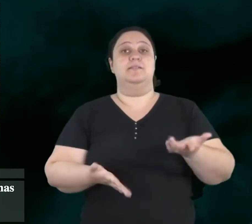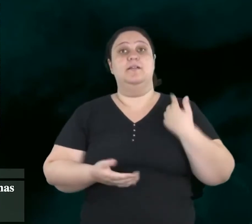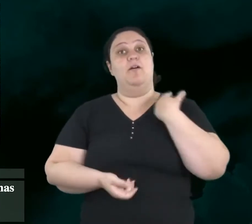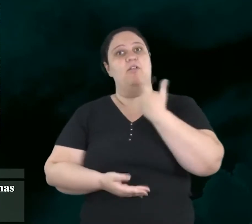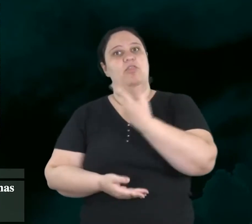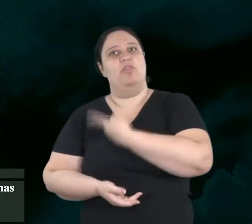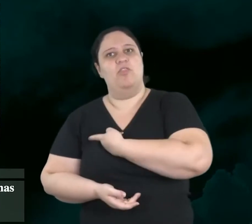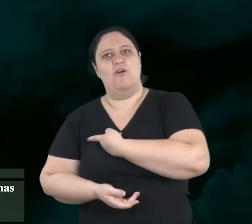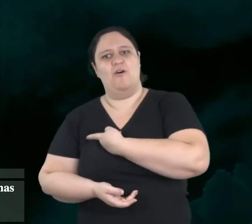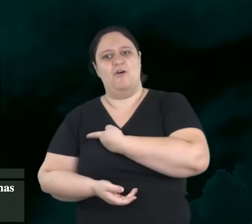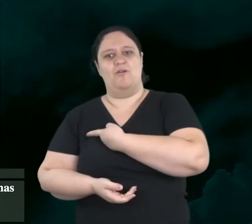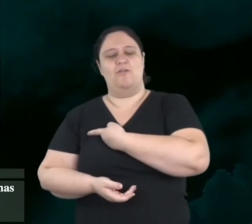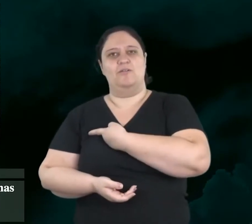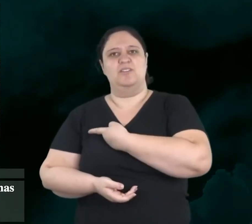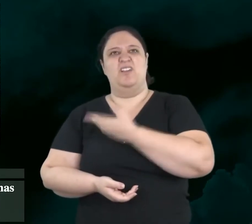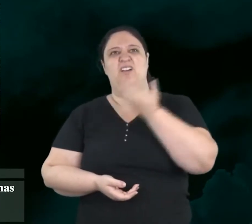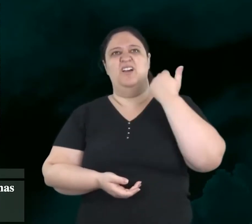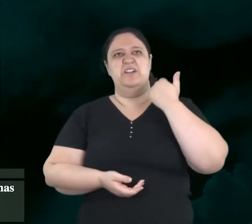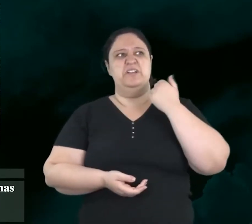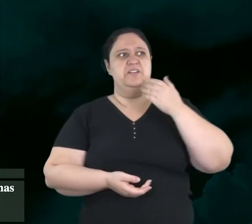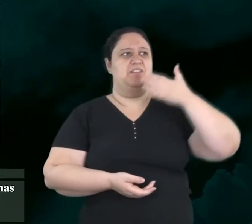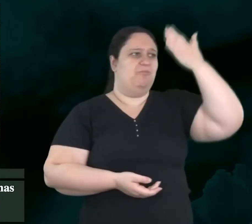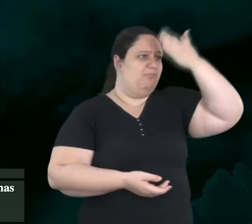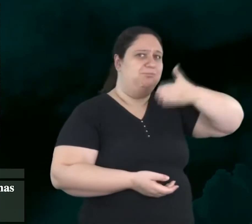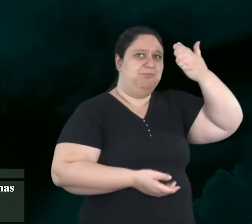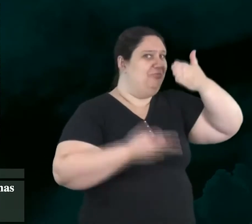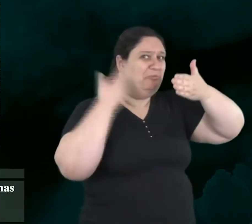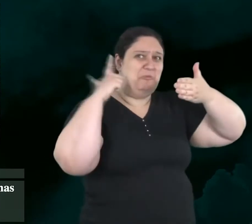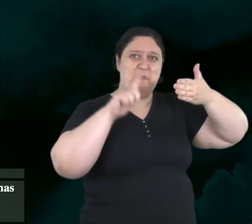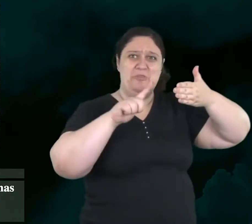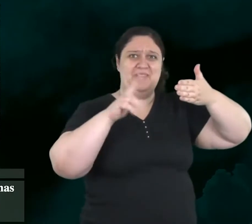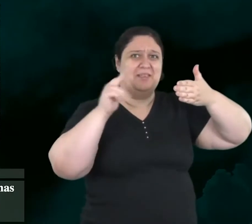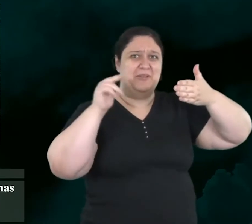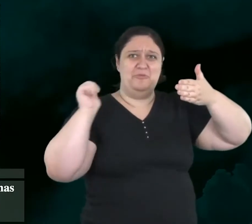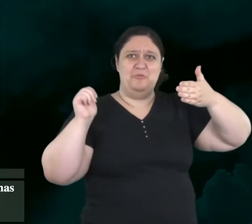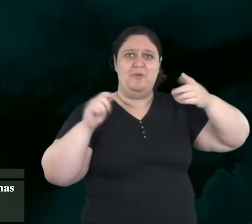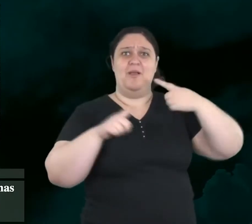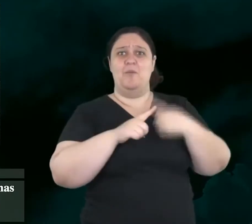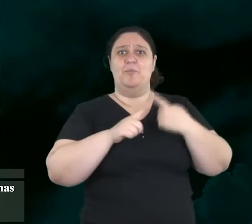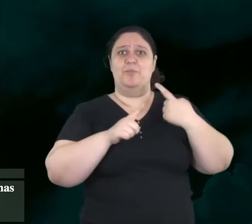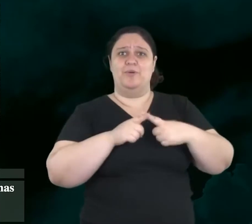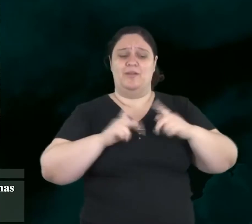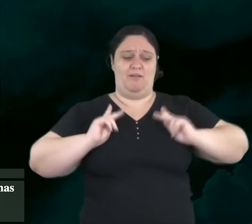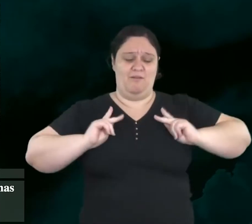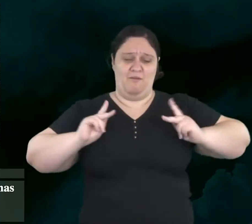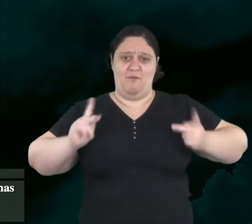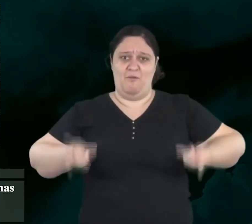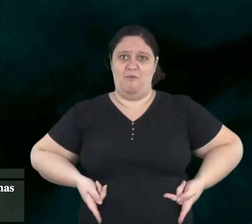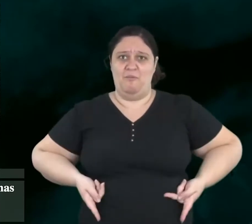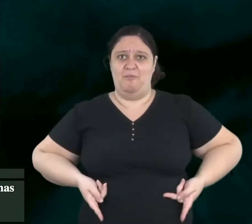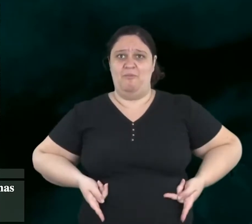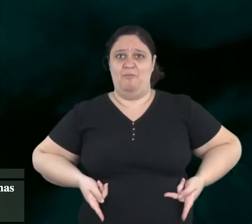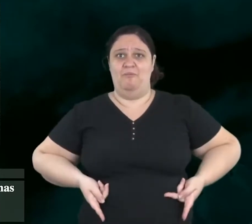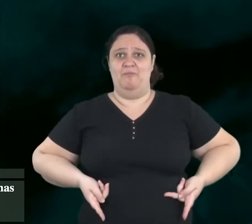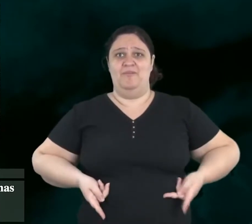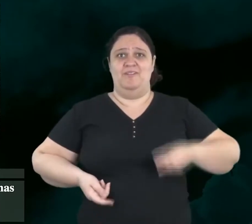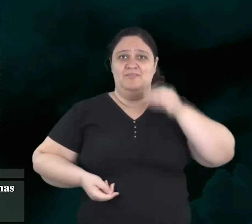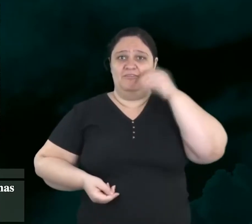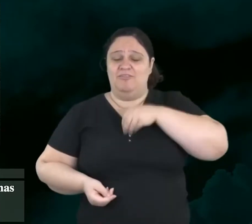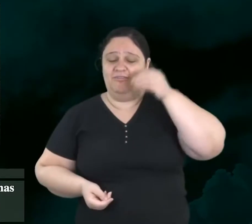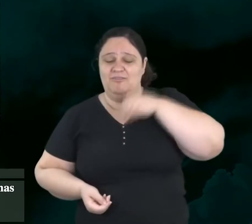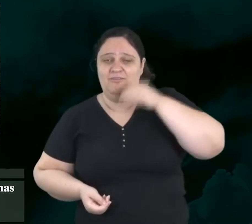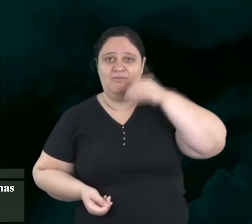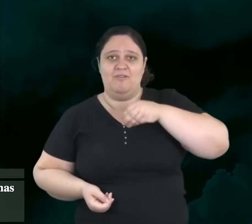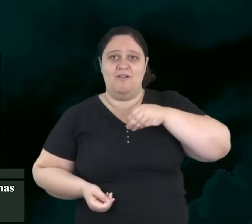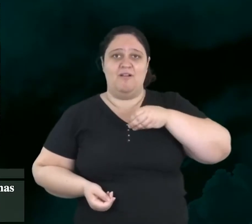tínhamos acesso às coisas invisíveis, nós não tínhamos acesso às coisas da substância de Deus, às coisas da esfera de